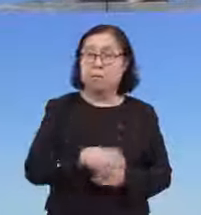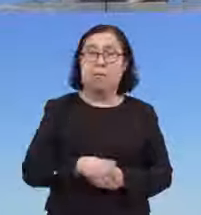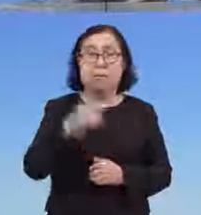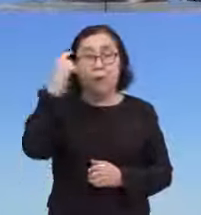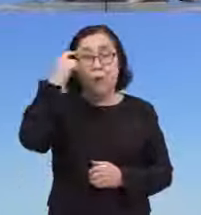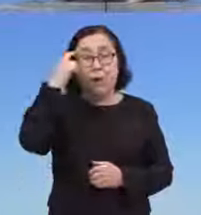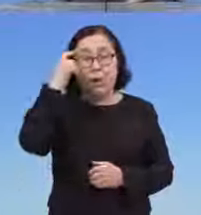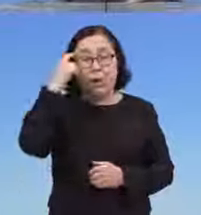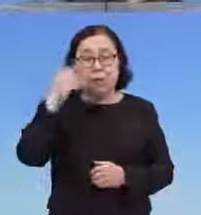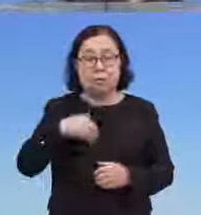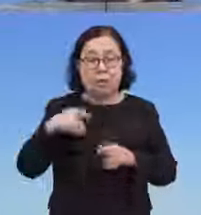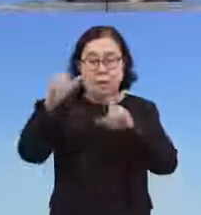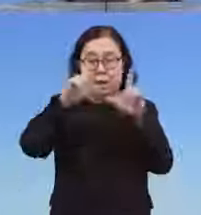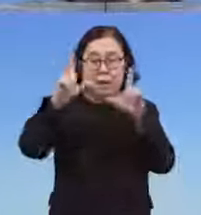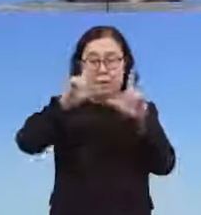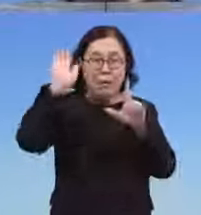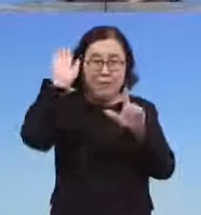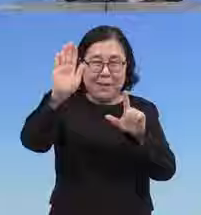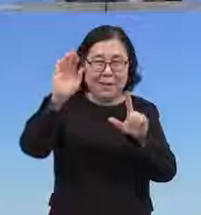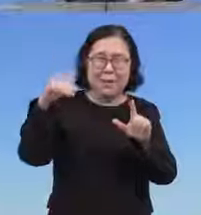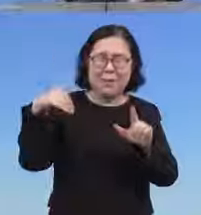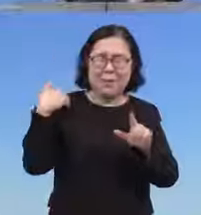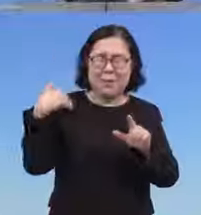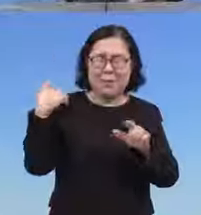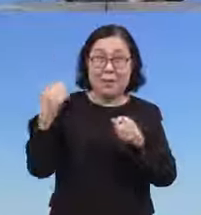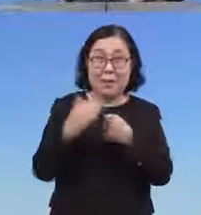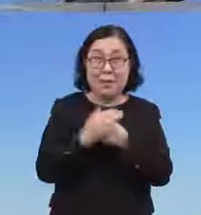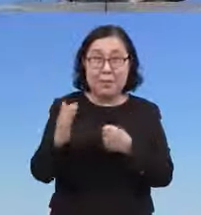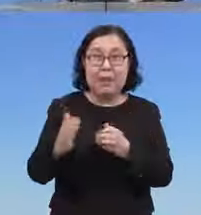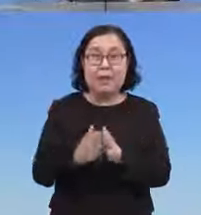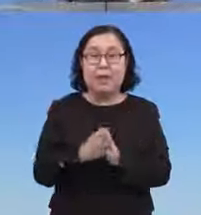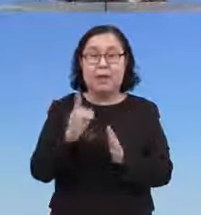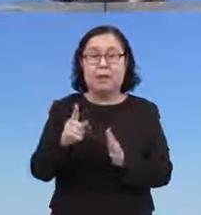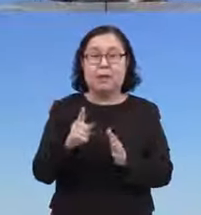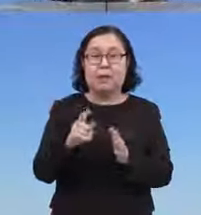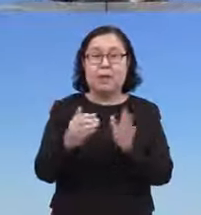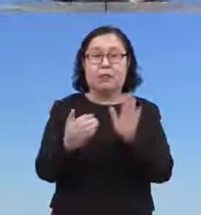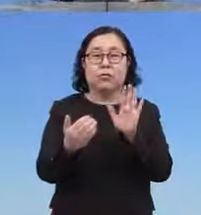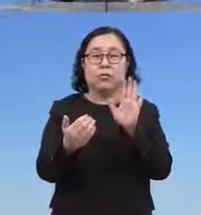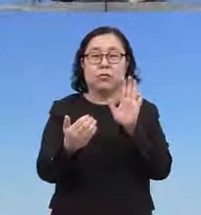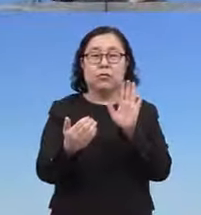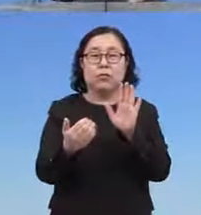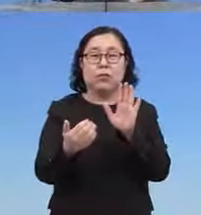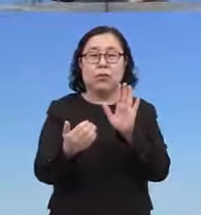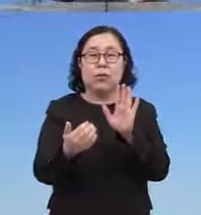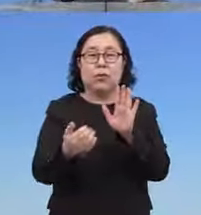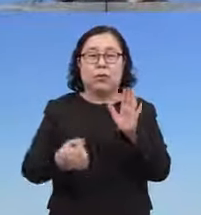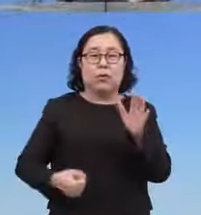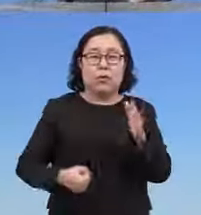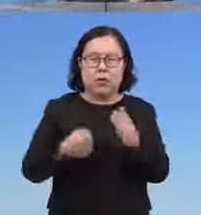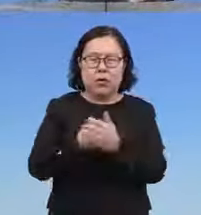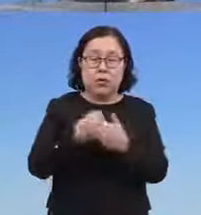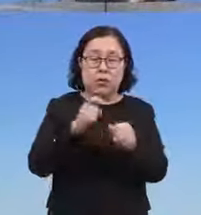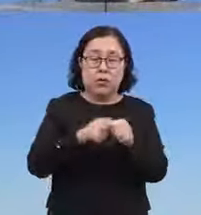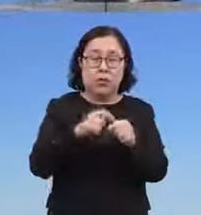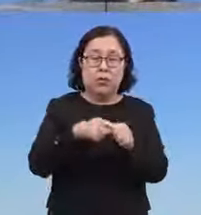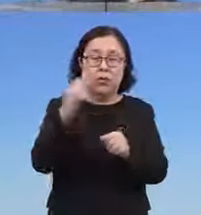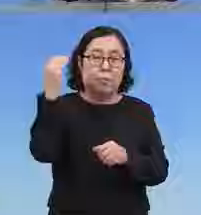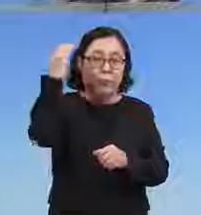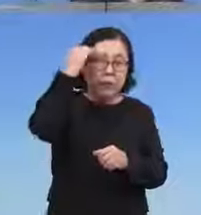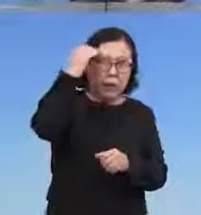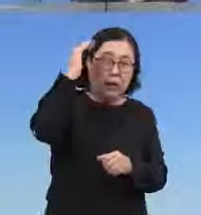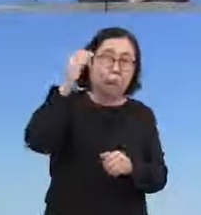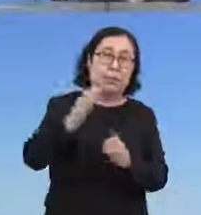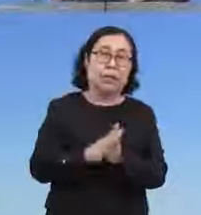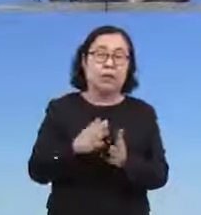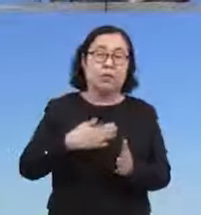계속 갖고 있었습니다. 왜? 인생이 어떻게 될지 모르는데. 근데 이게 내 인생의 결정적인 방해가 되는 겁니다.